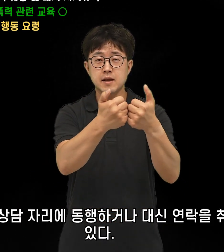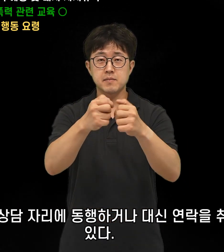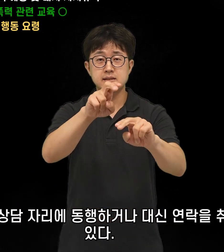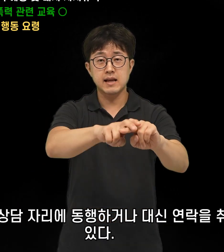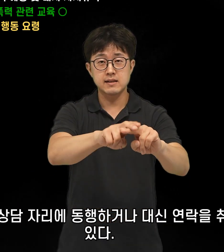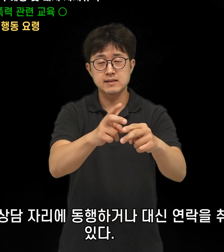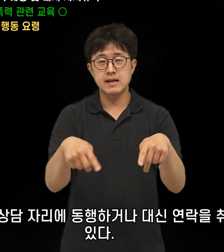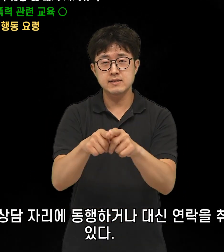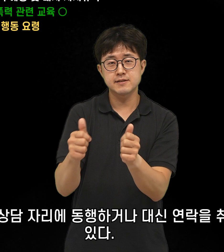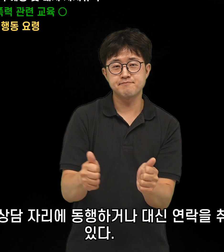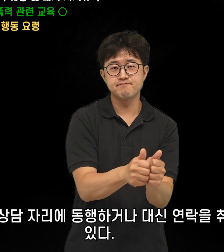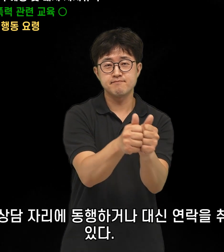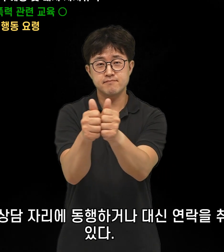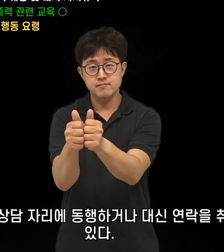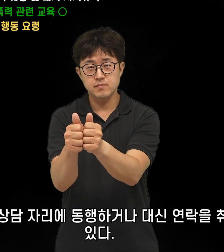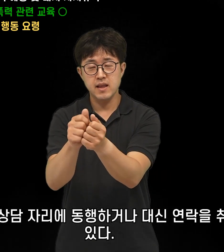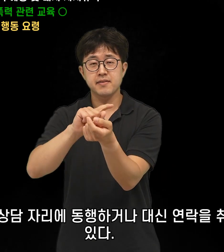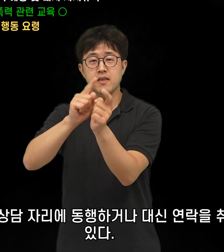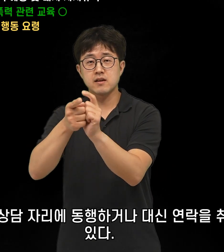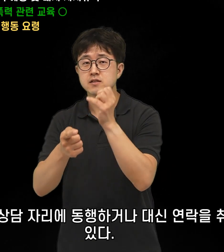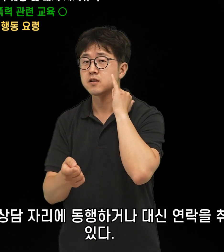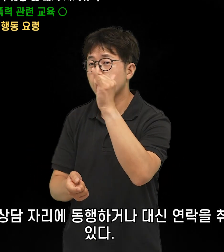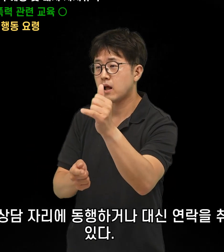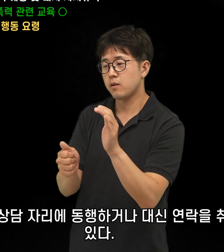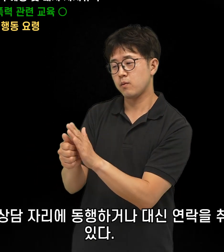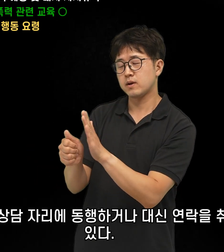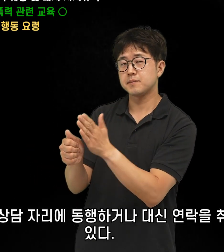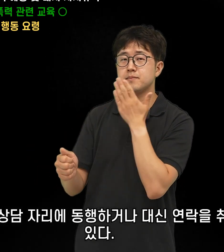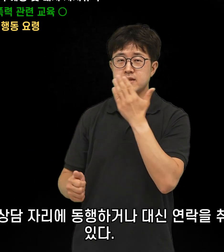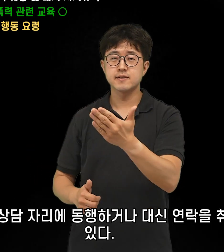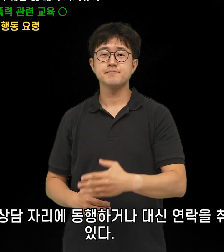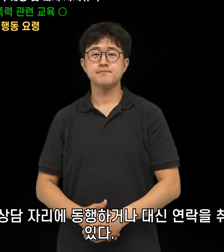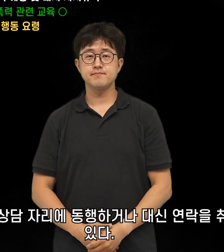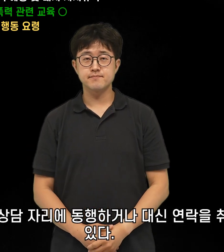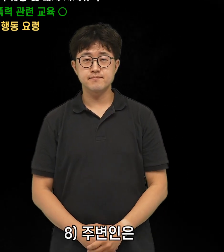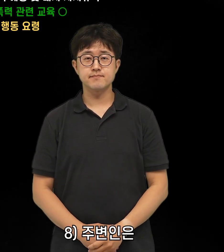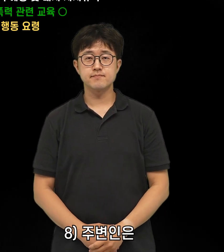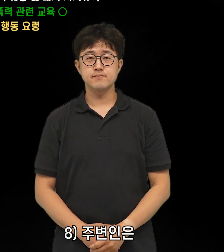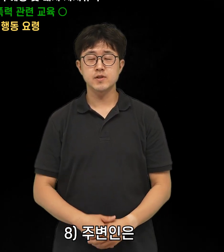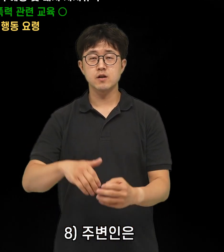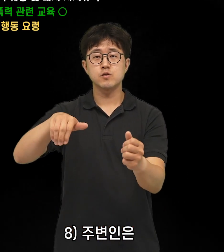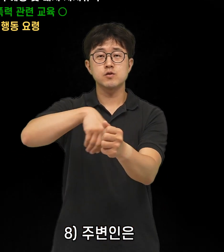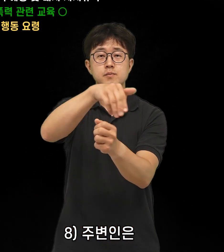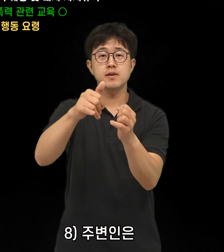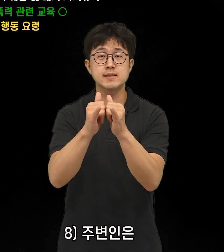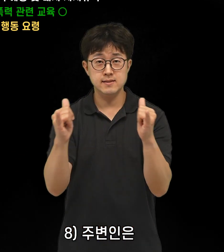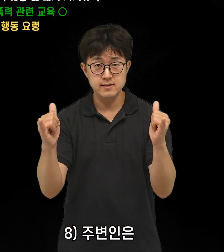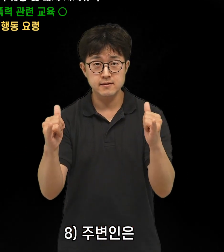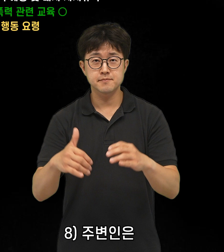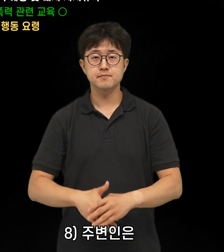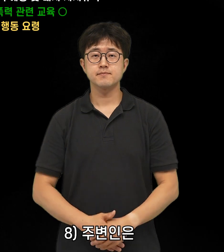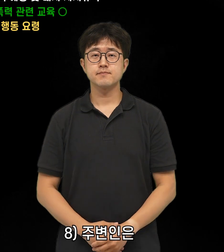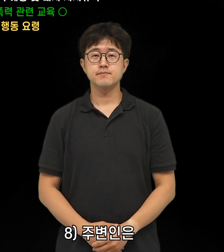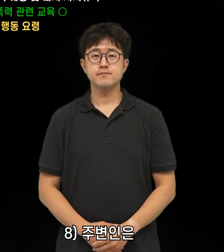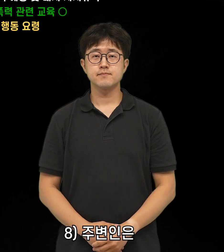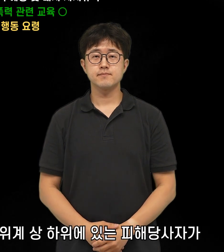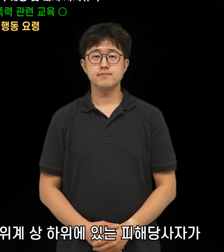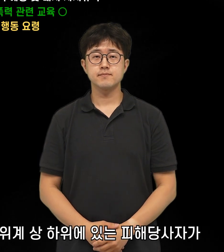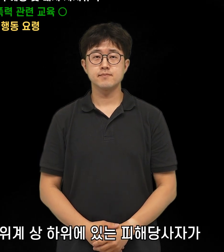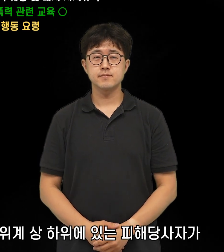동행하거나 대신 연락을 취할 수 있다. 8. 주변인은 위계상